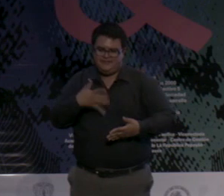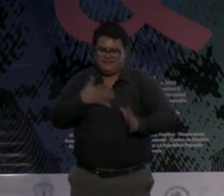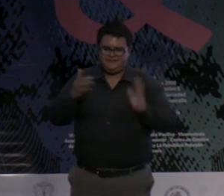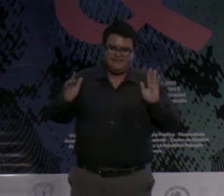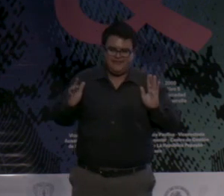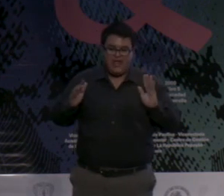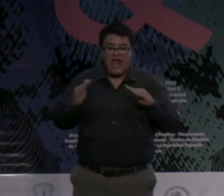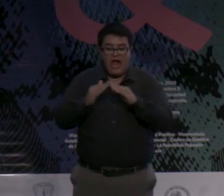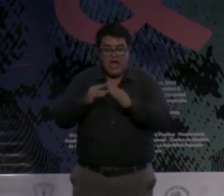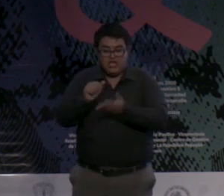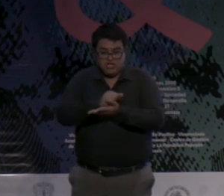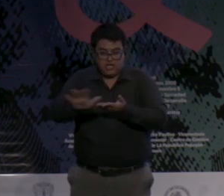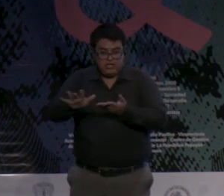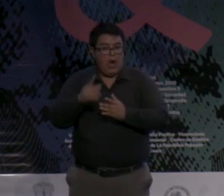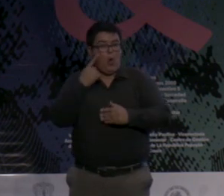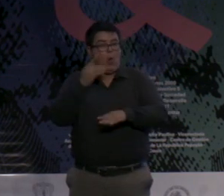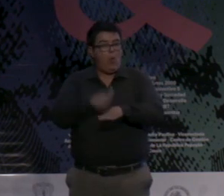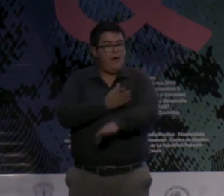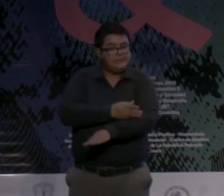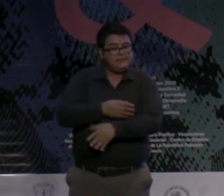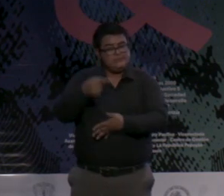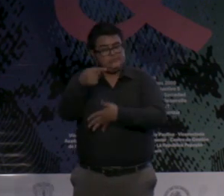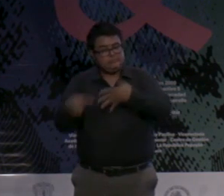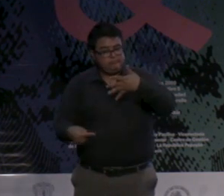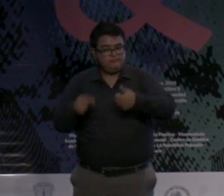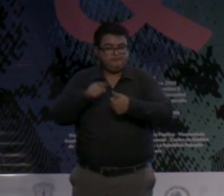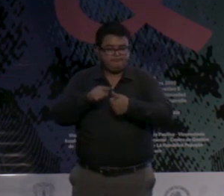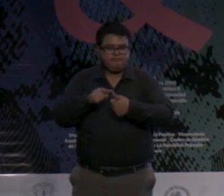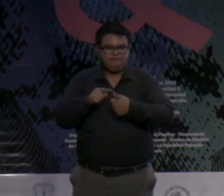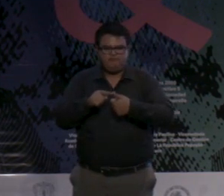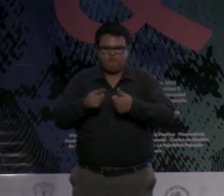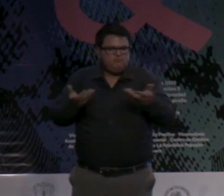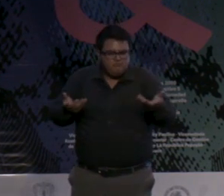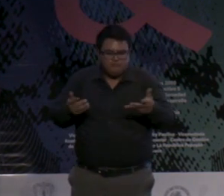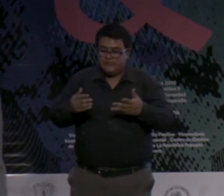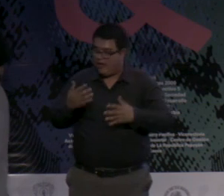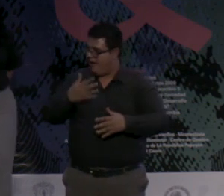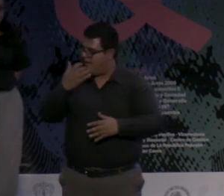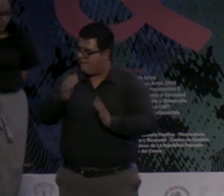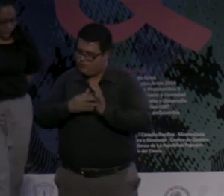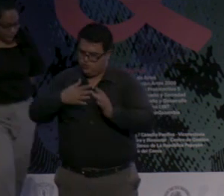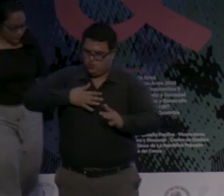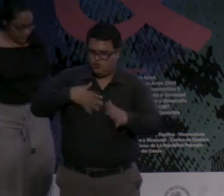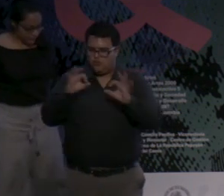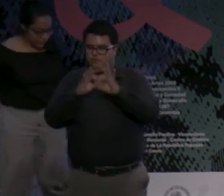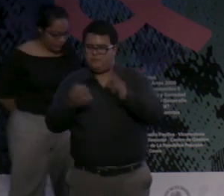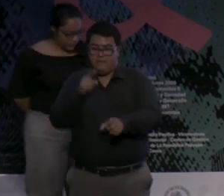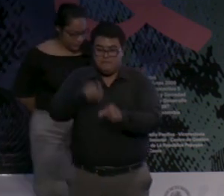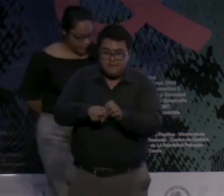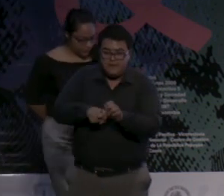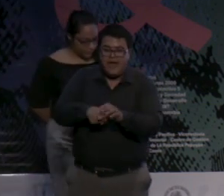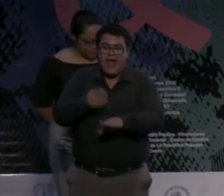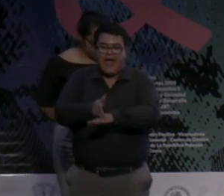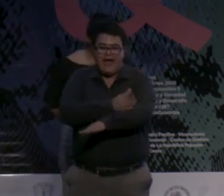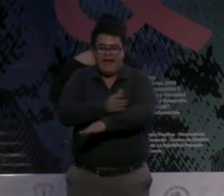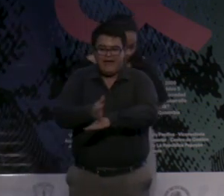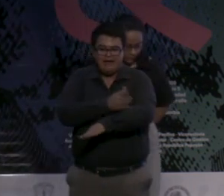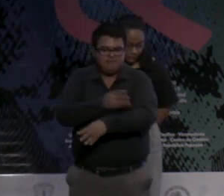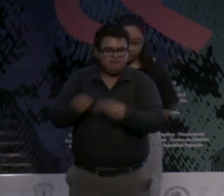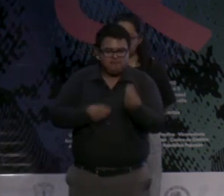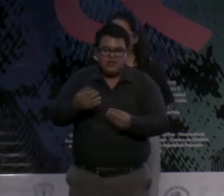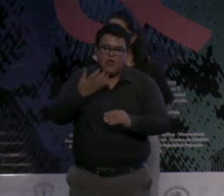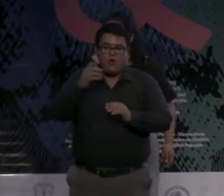de las casas gratis tenía varias condiciones. En principio, las familias que fueran candidatas debían estar inscritas en alguna de las bases de datos